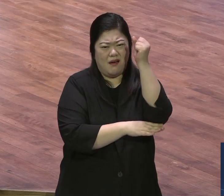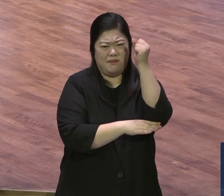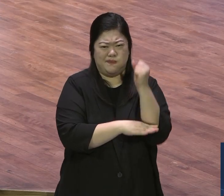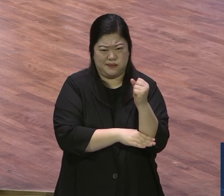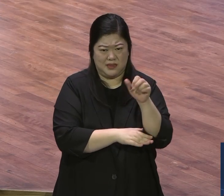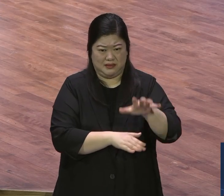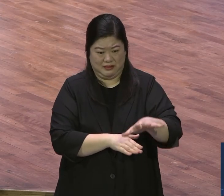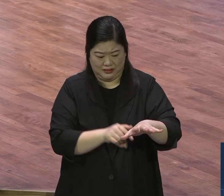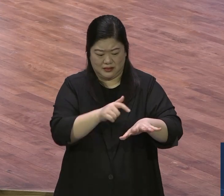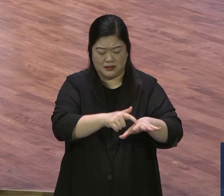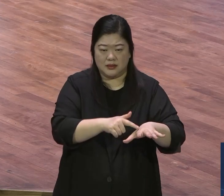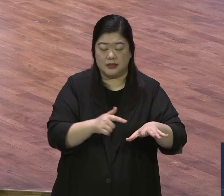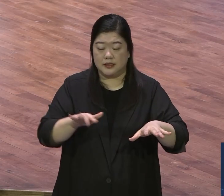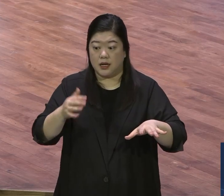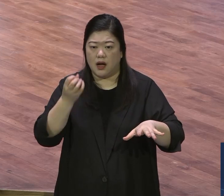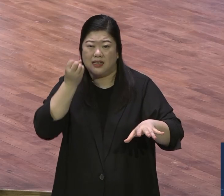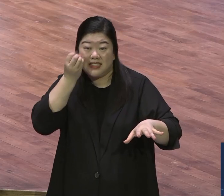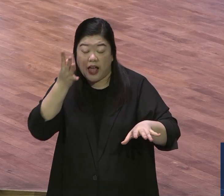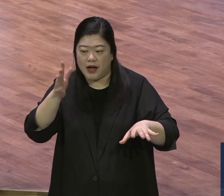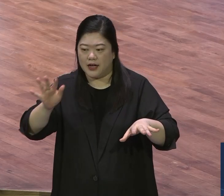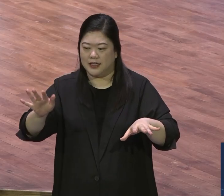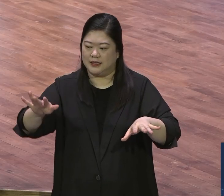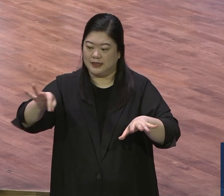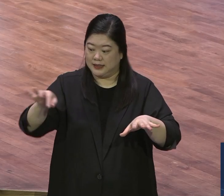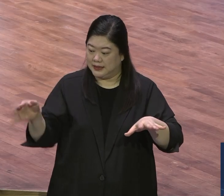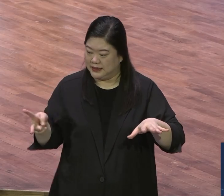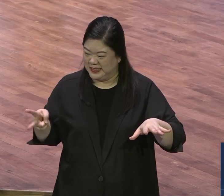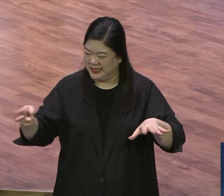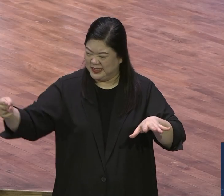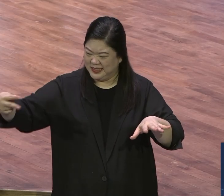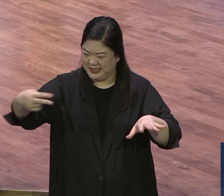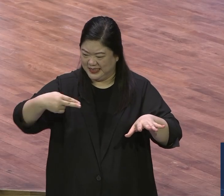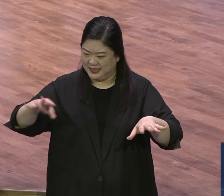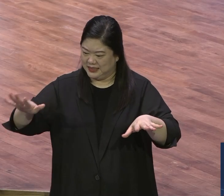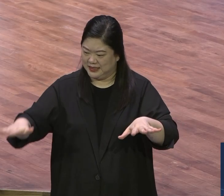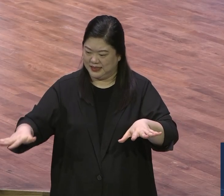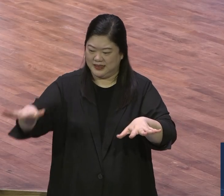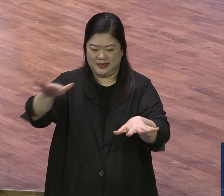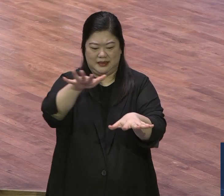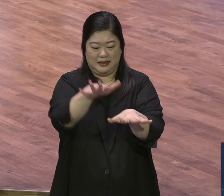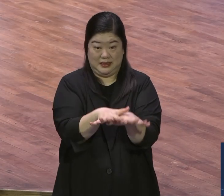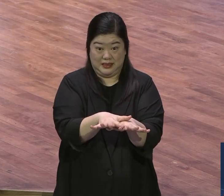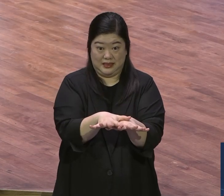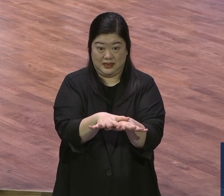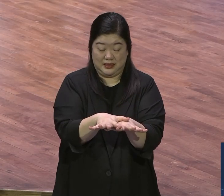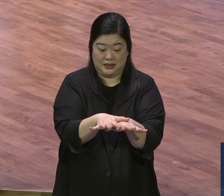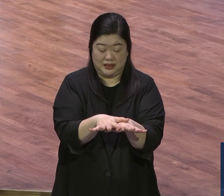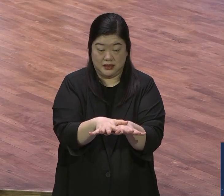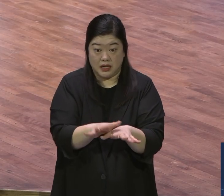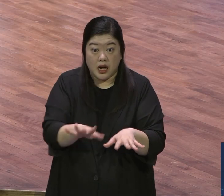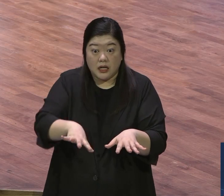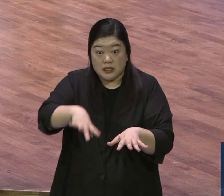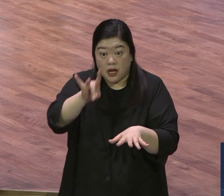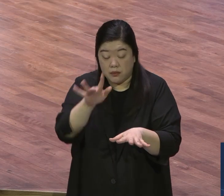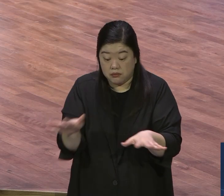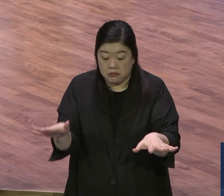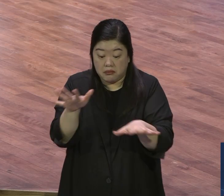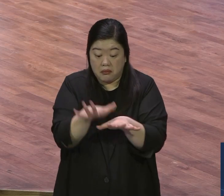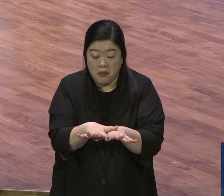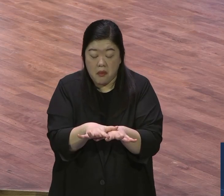붙이면 평상시에는 괜찮아요. 그런데 비가 오거나 세탁을 그렇게 하게 되면 수축현상이